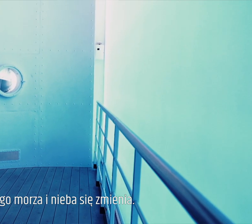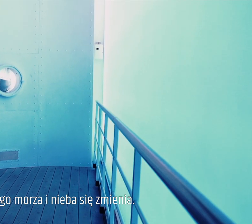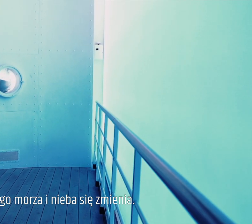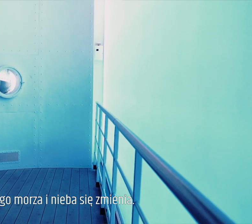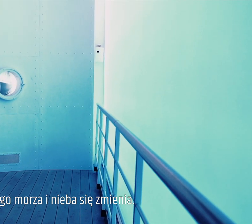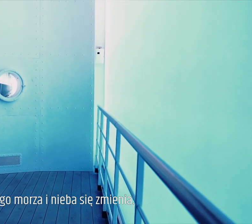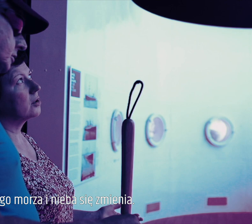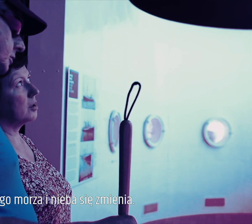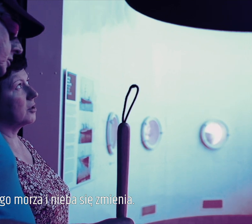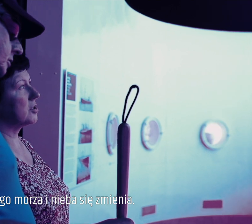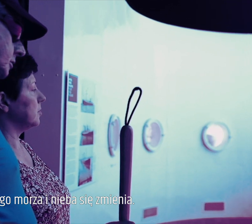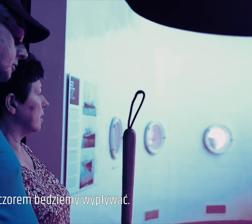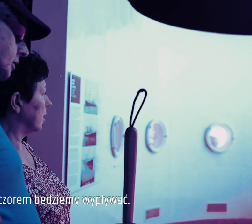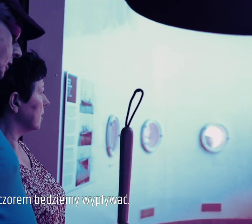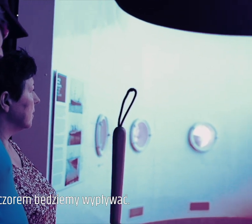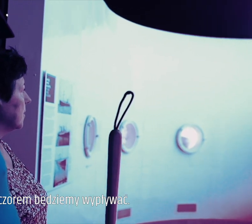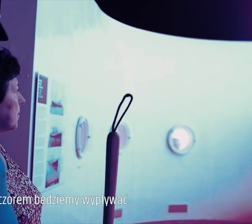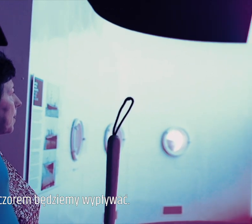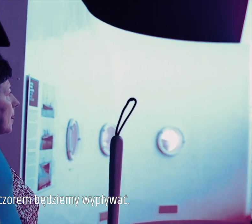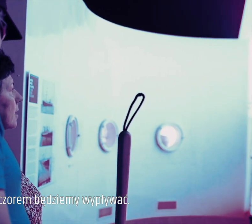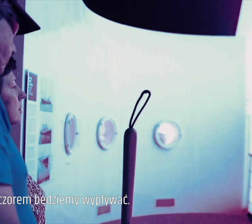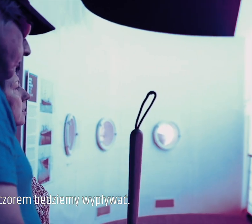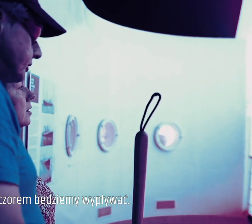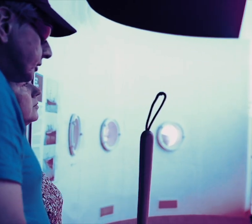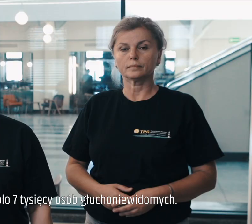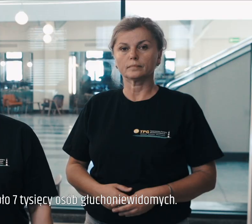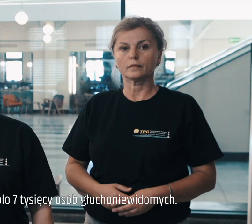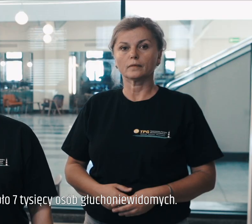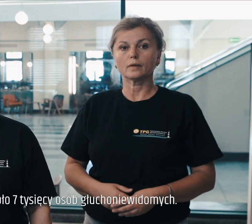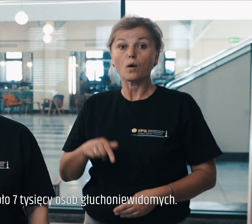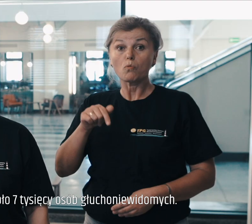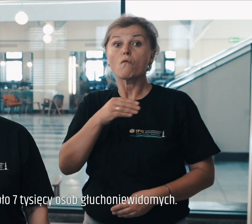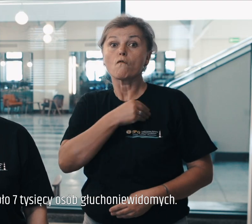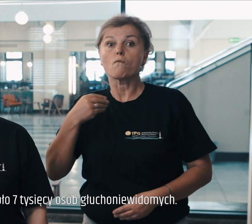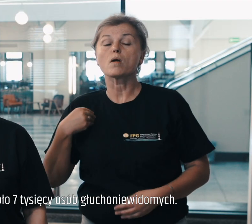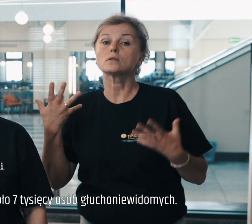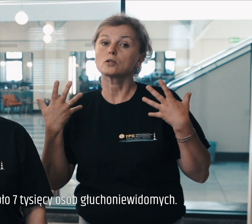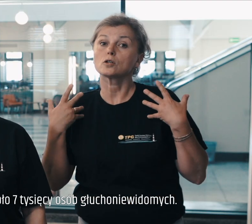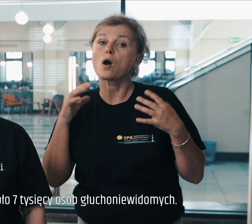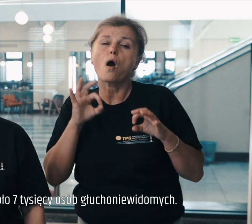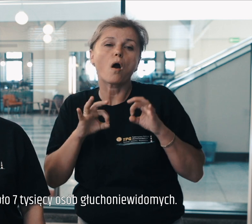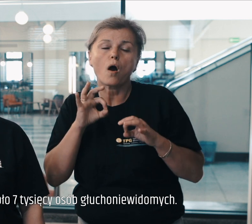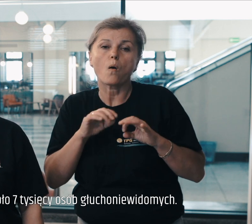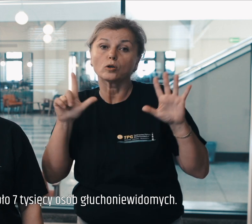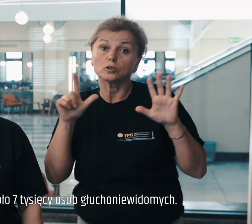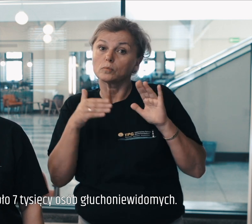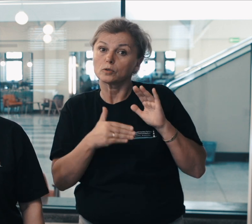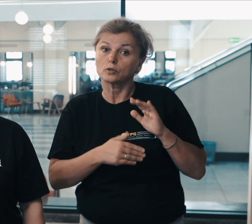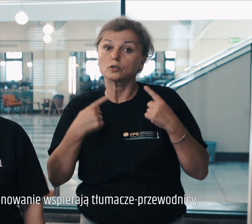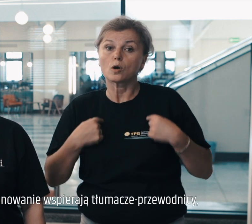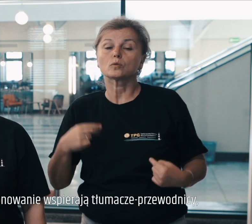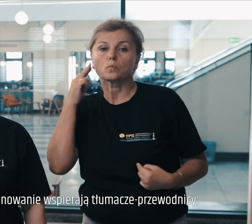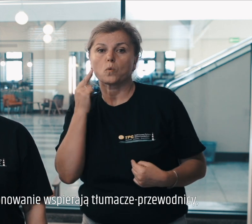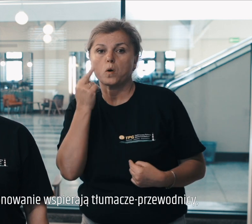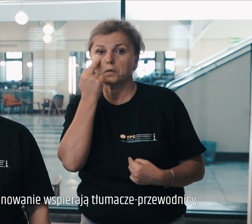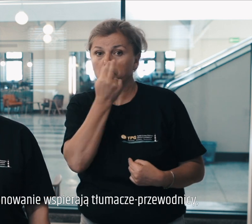Kolor tego morza i tego nieba się zmienia. To wieczorem będziemy wypływać. W Polsce żyje około 7 tysięcy osób głuchoniewidomych.